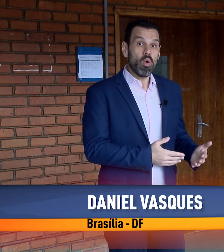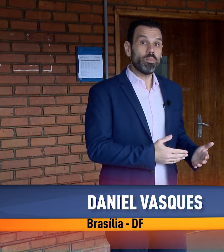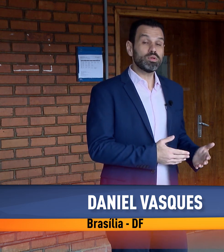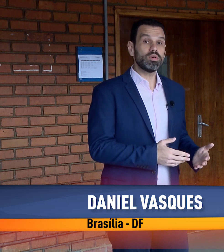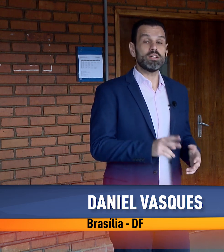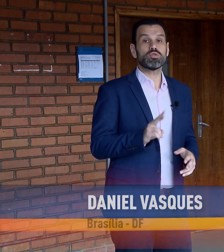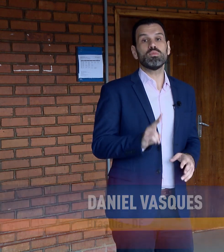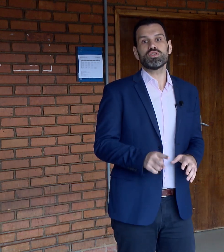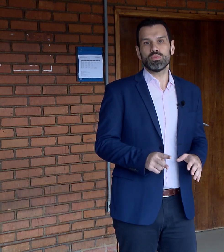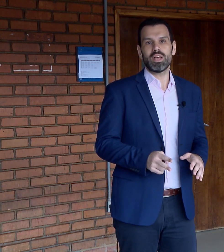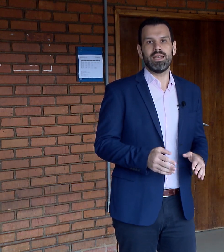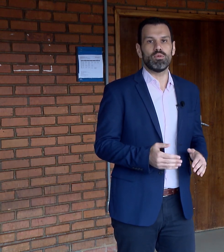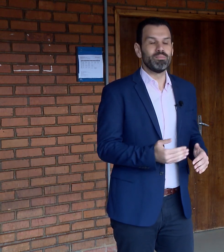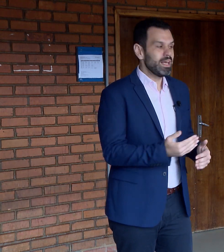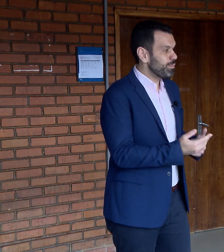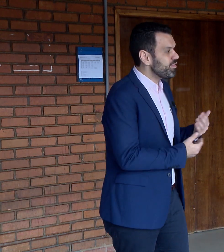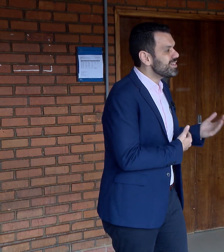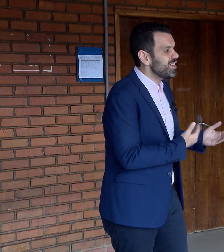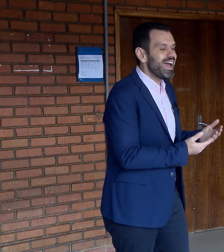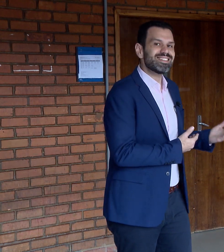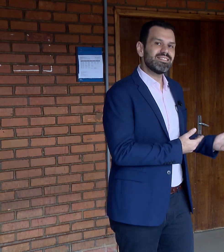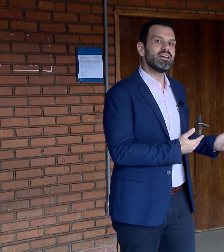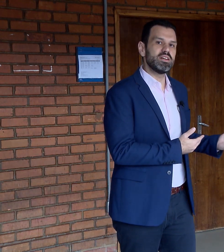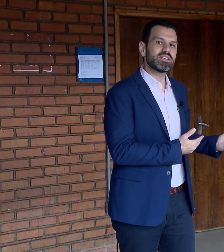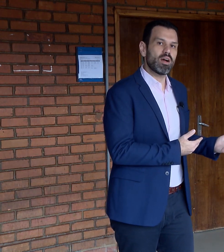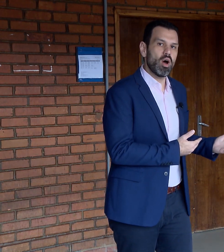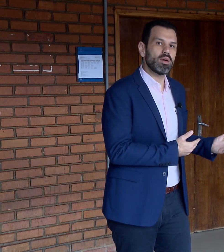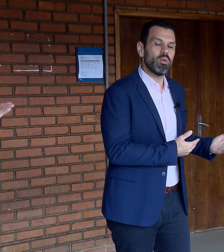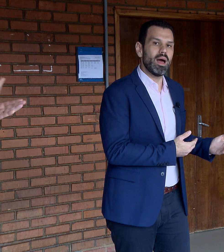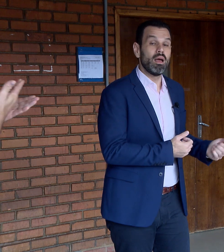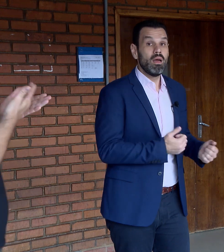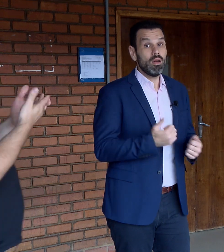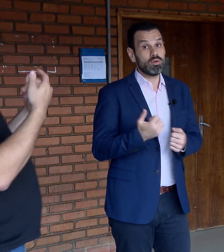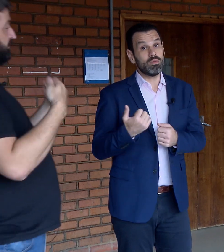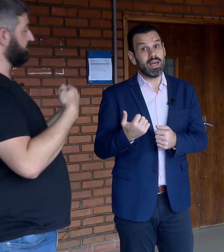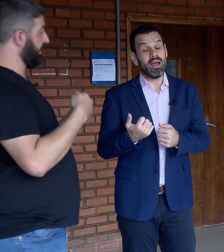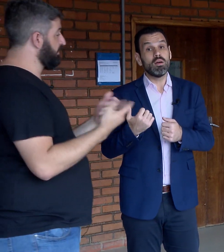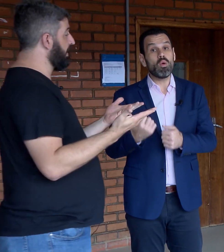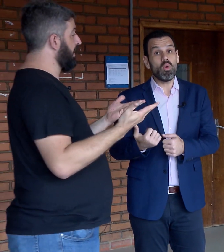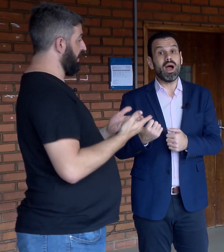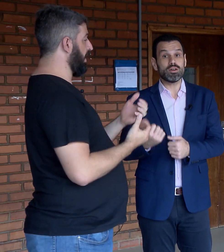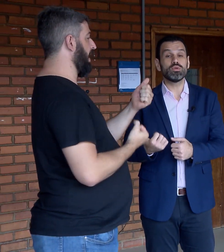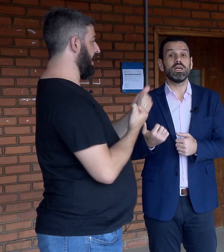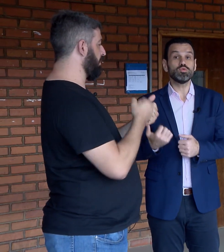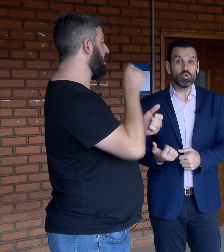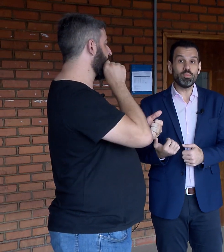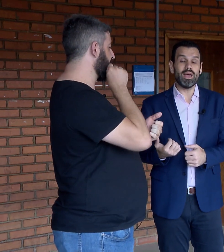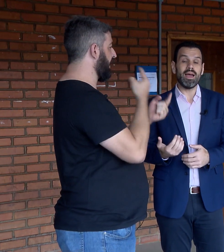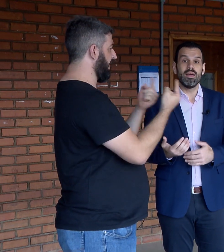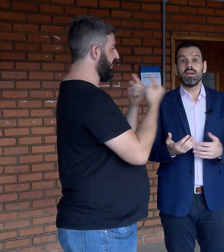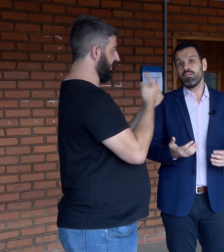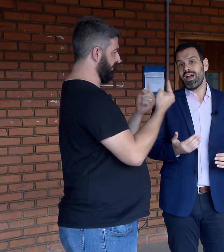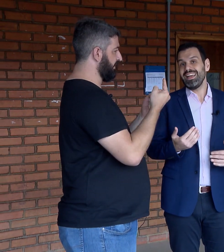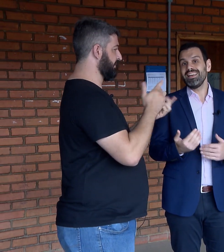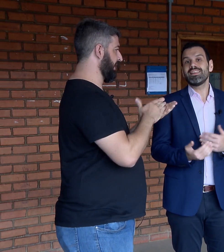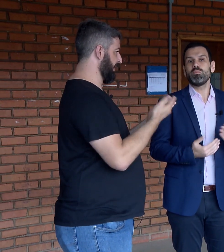o português como segunda língua. Para fazer essa entrevista agora com ela, eu vou contar com a ajuda do Pierre, que vai